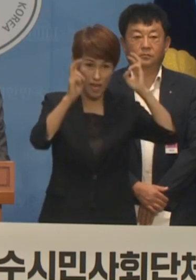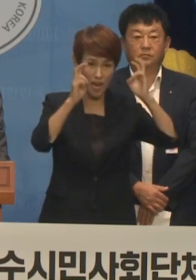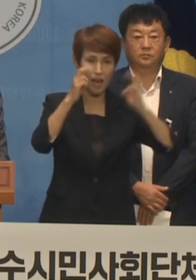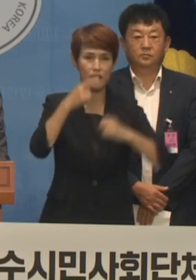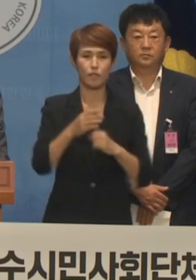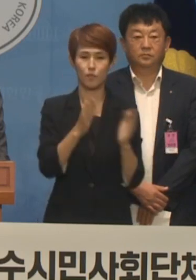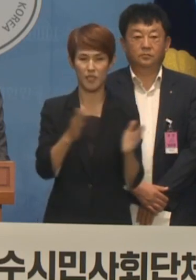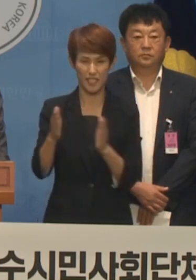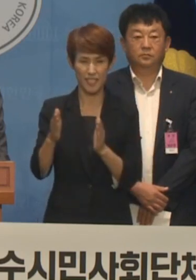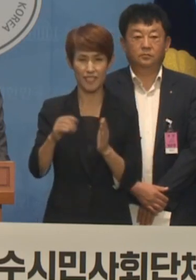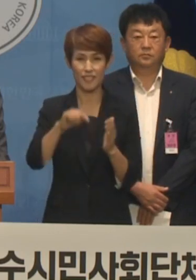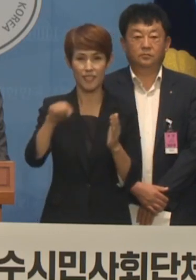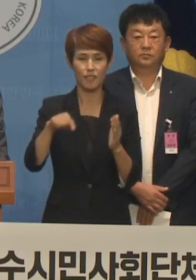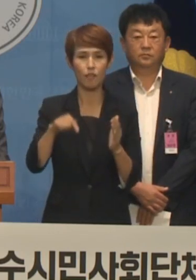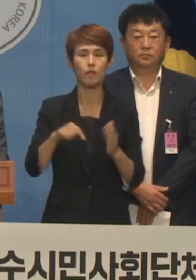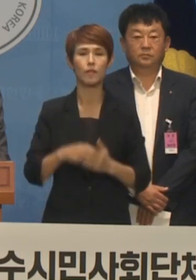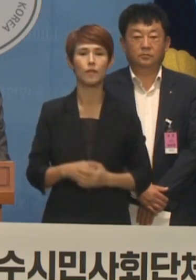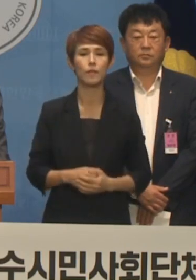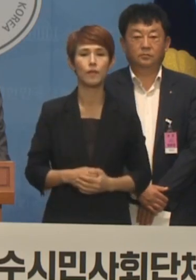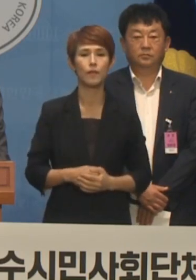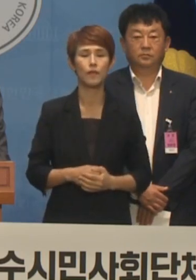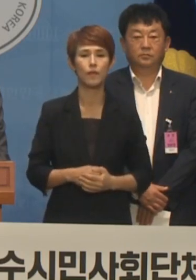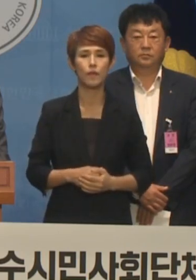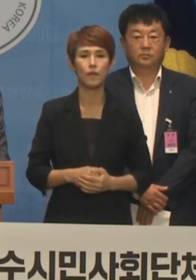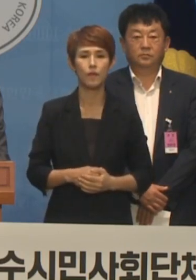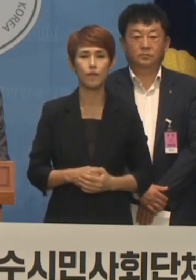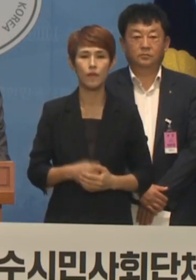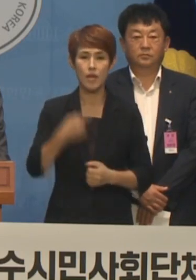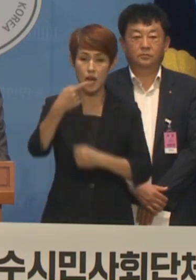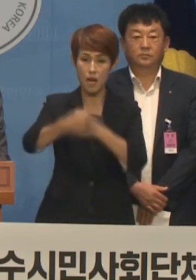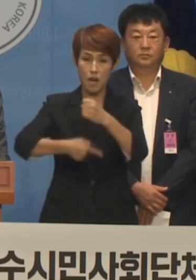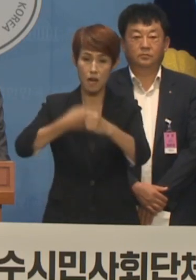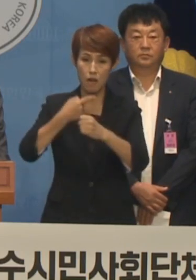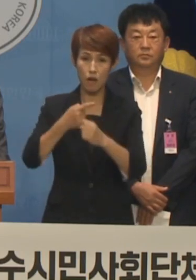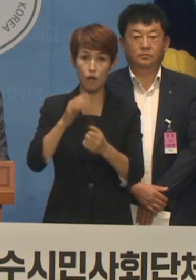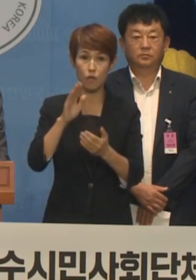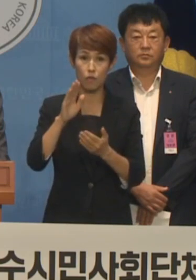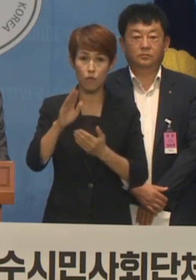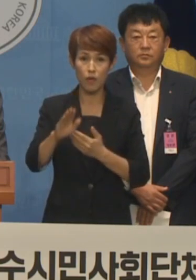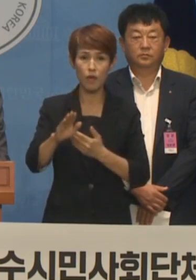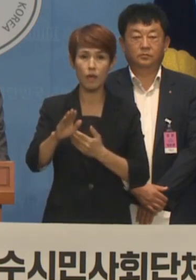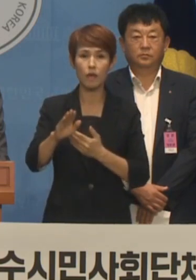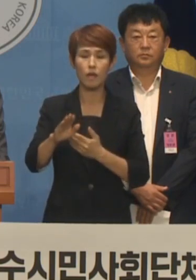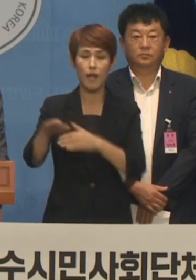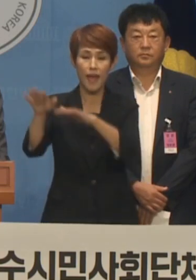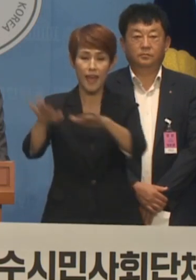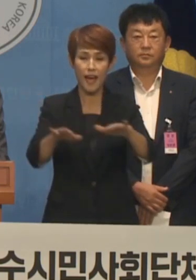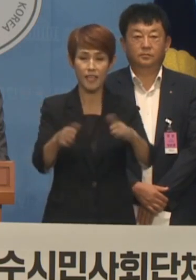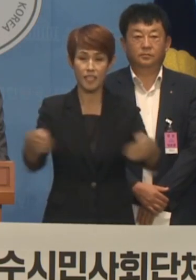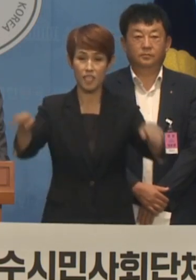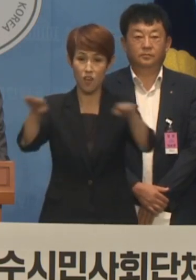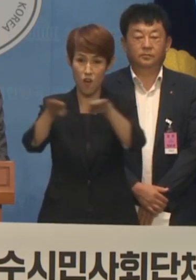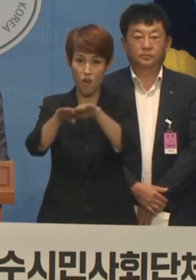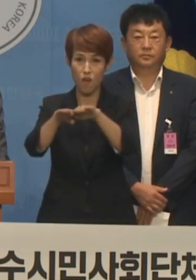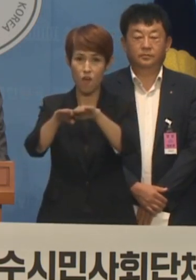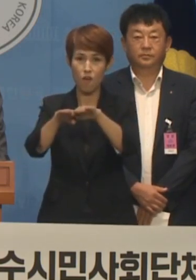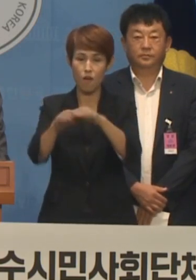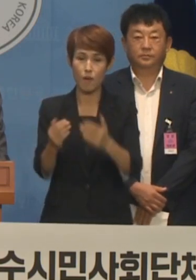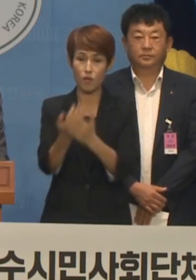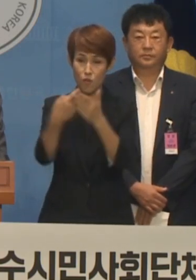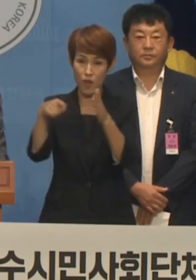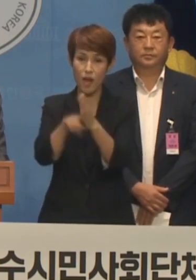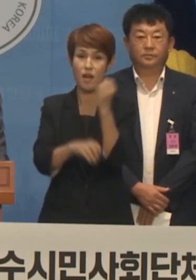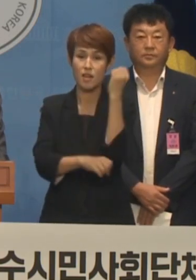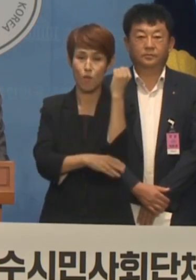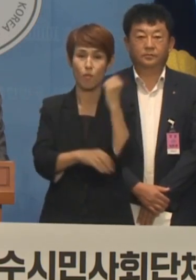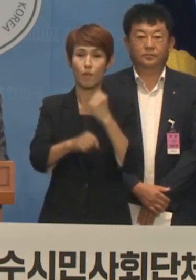활용 마스터 플랜 용역을 시작하였고 이제 1년여 후에는 남해안 해양시설을 활짝 열어가는 기점이 될 것으로